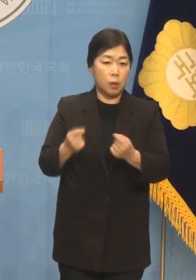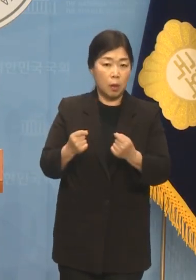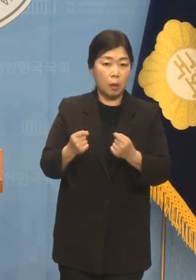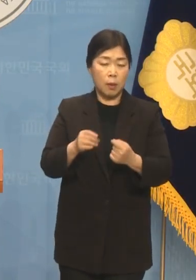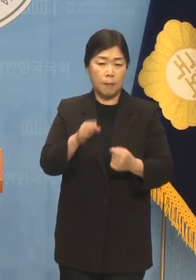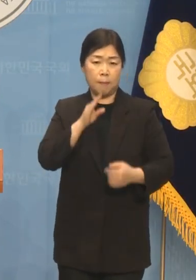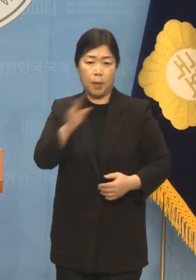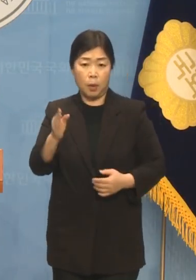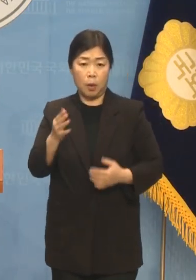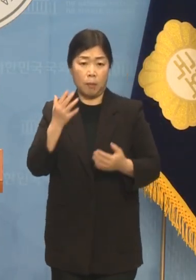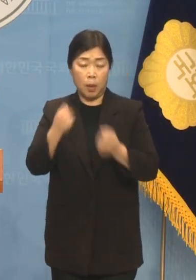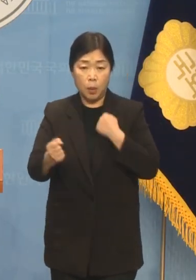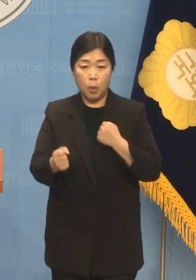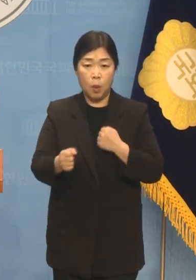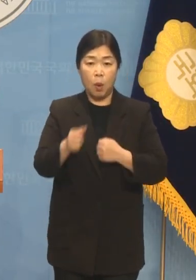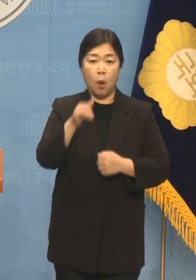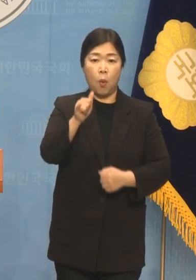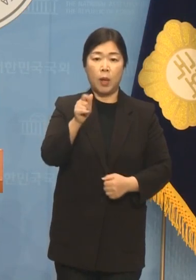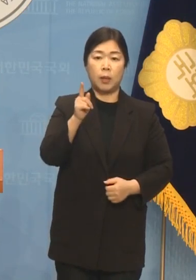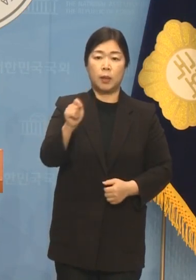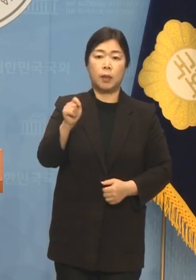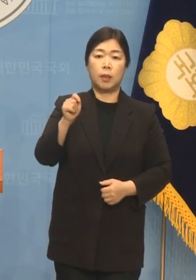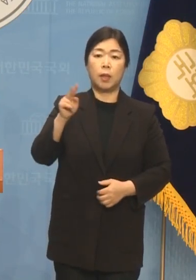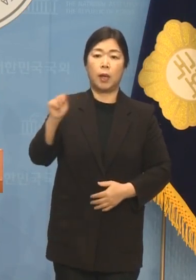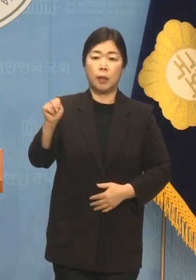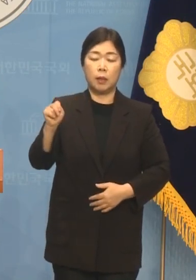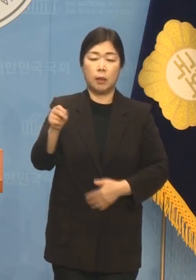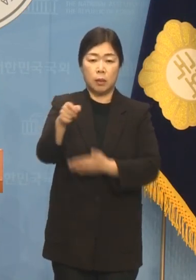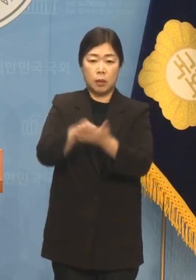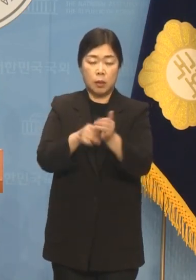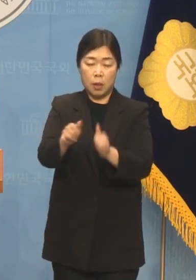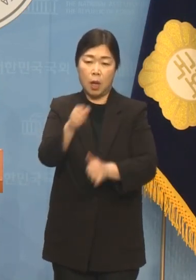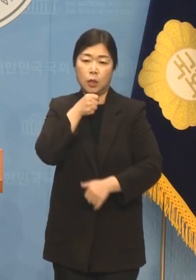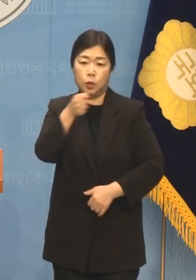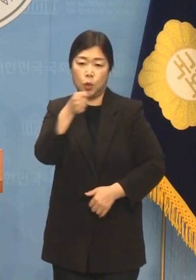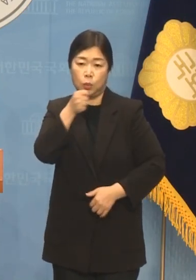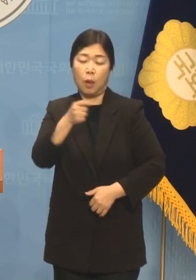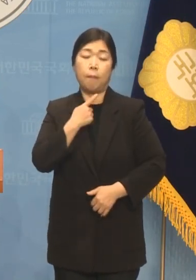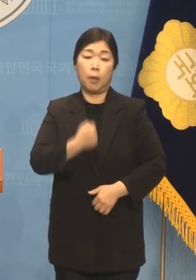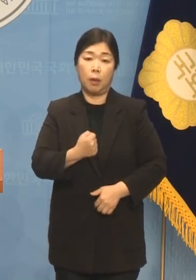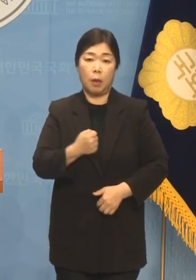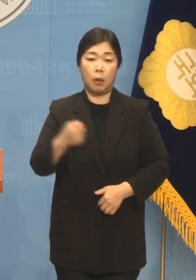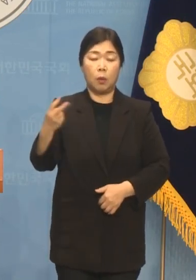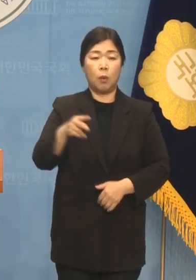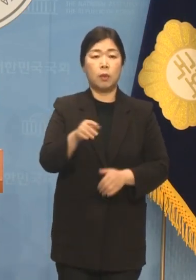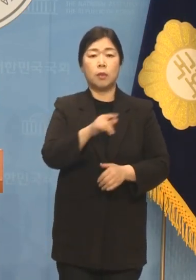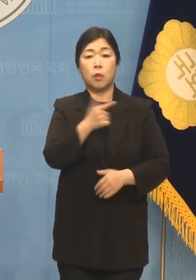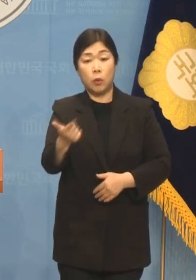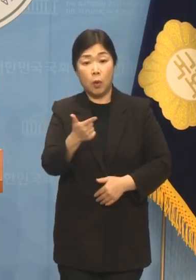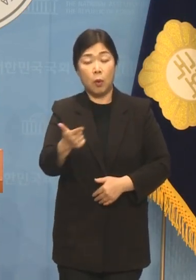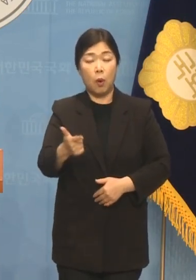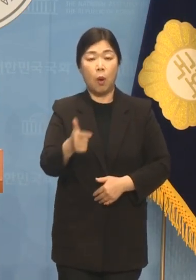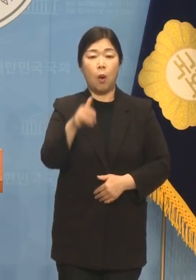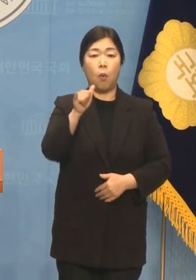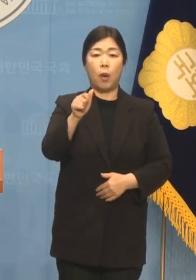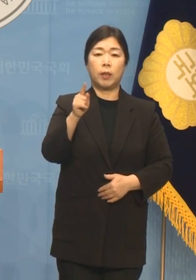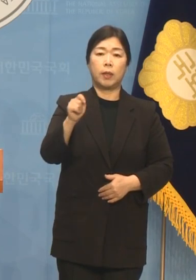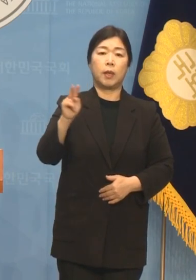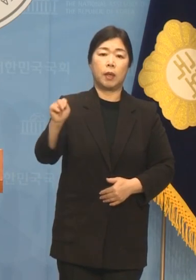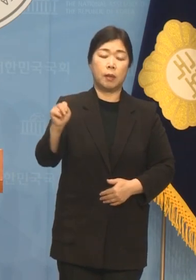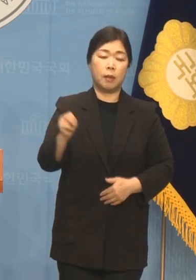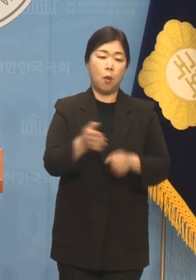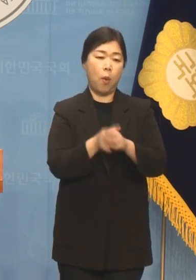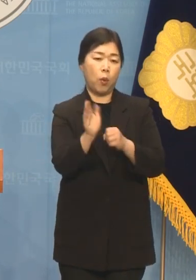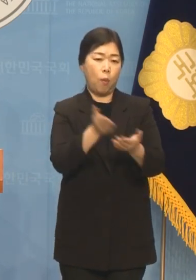곧바로 YTN 기자와 인터뷰를 하는 치밀함을 보여주었고 당일 저녁 YTN의 최초